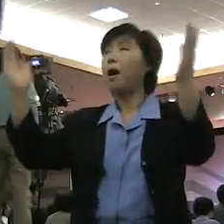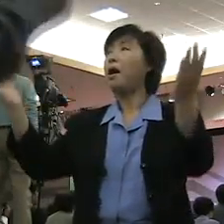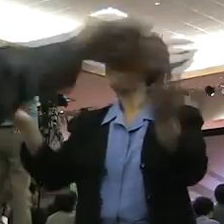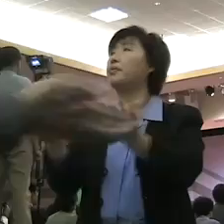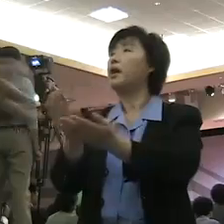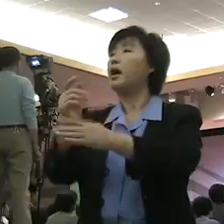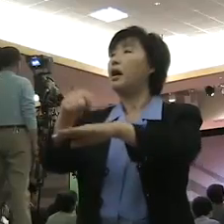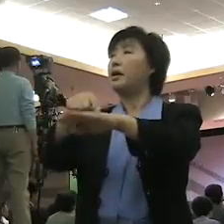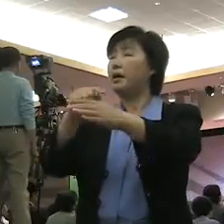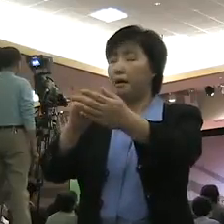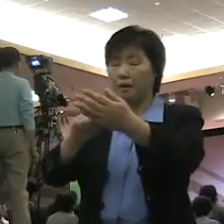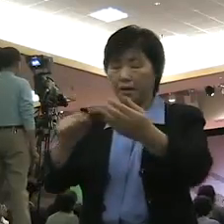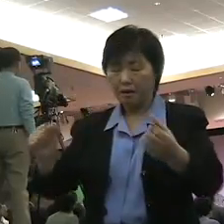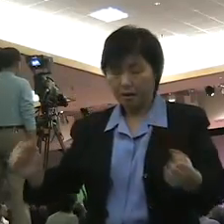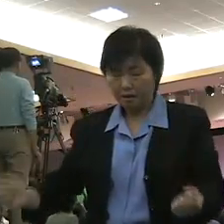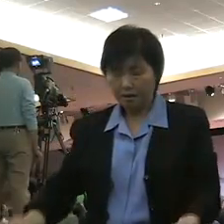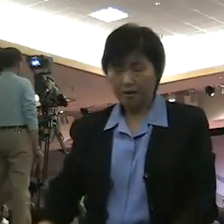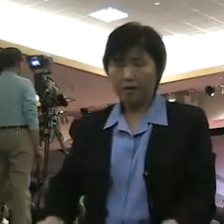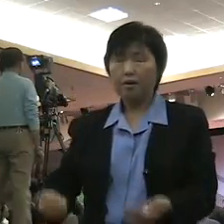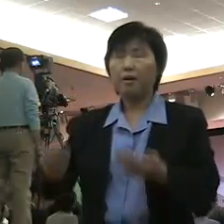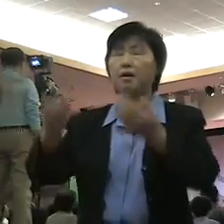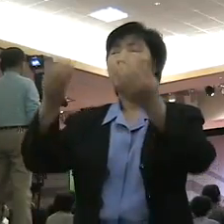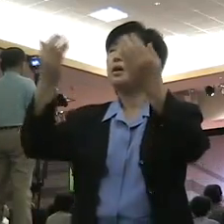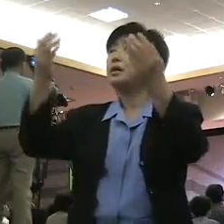온 마음 다해